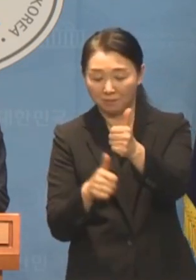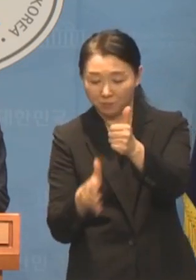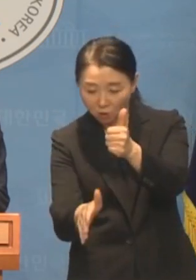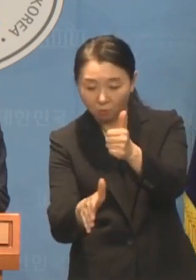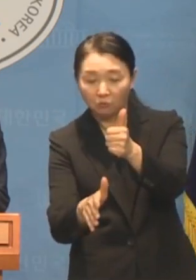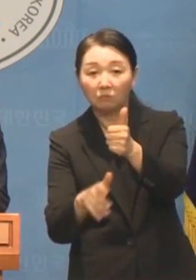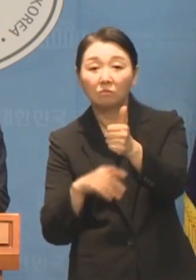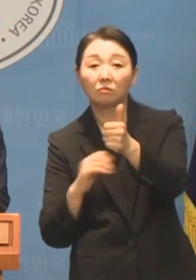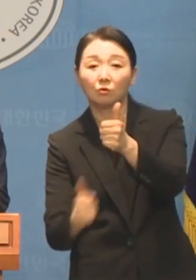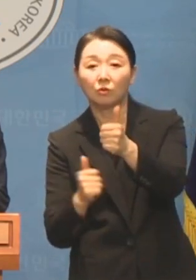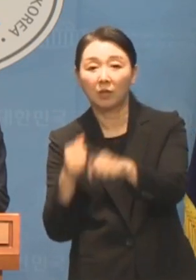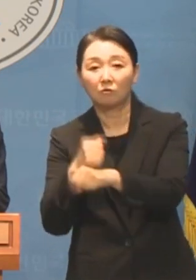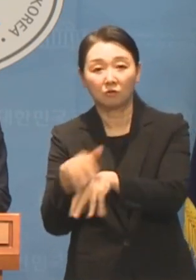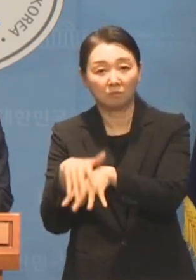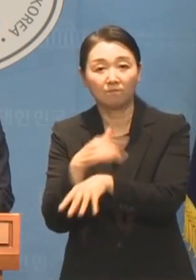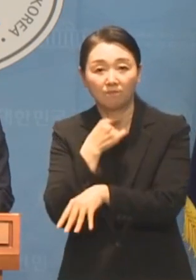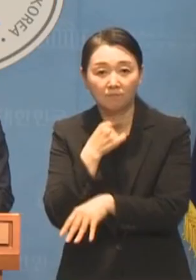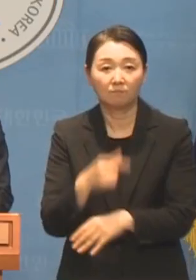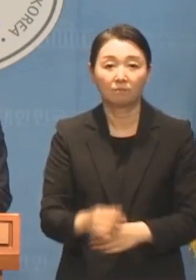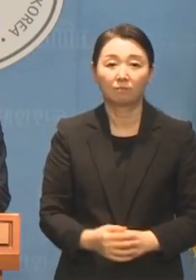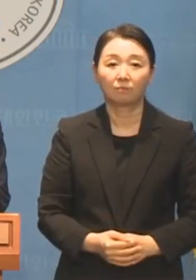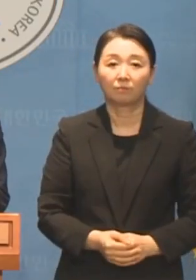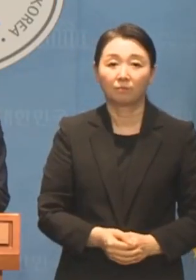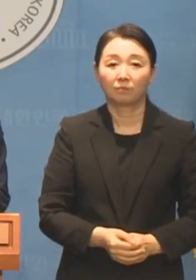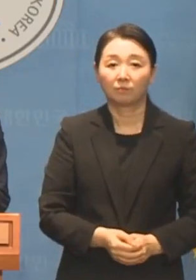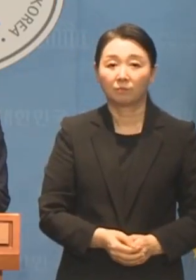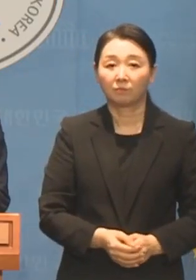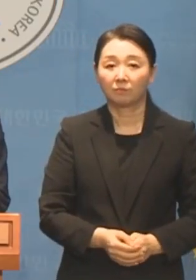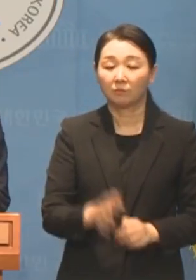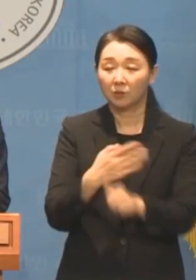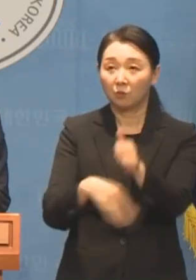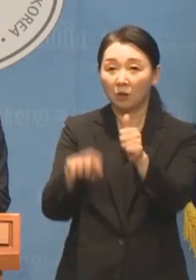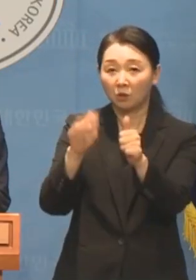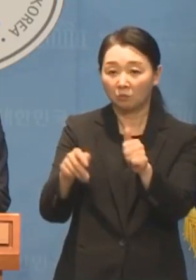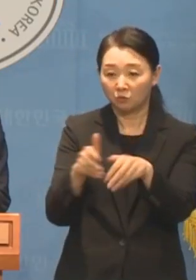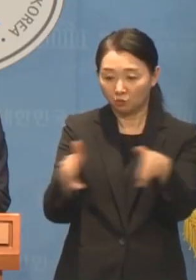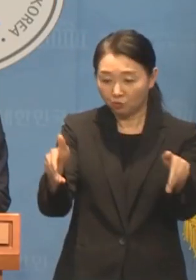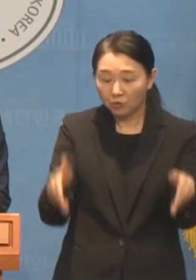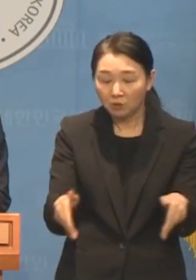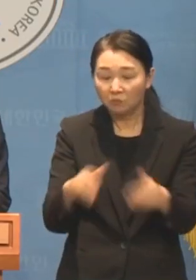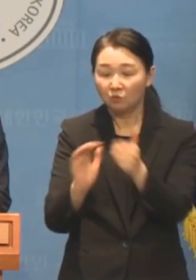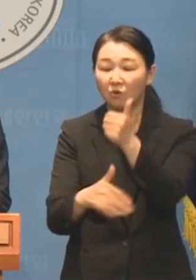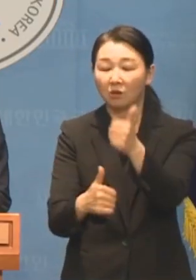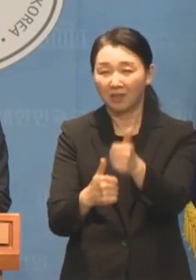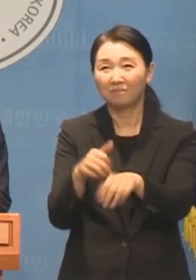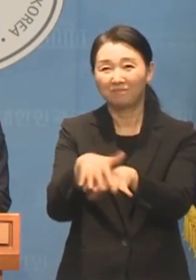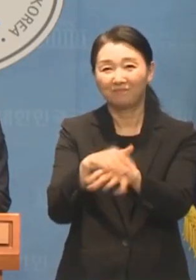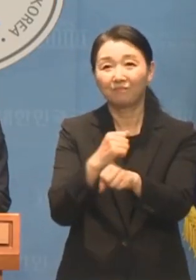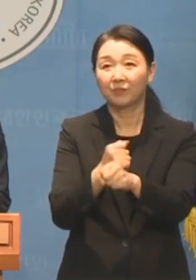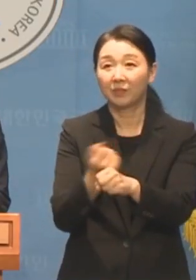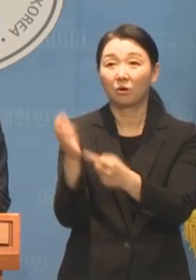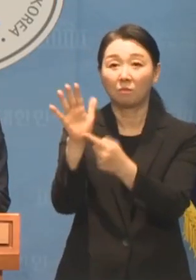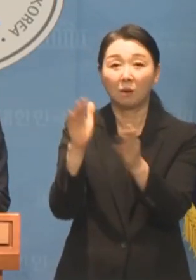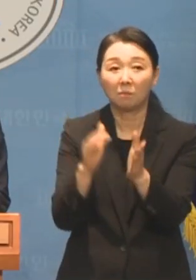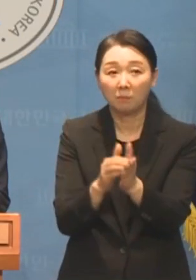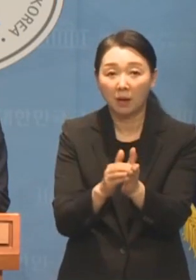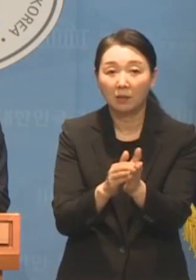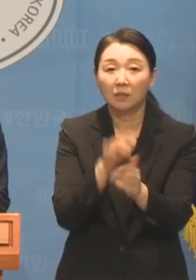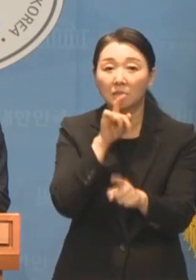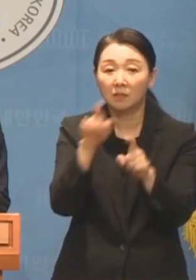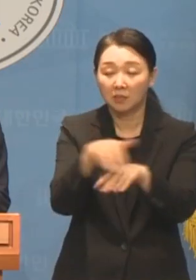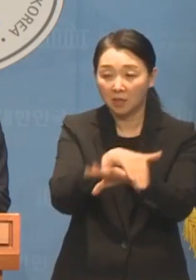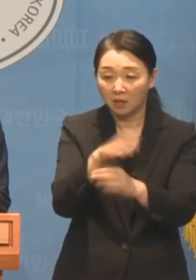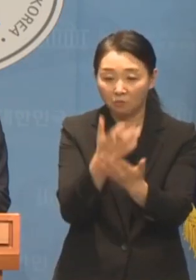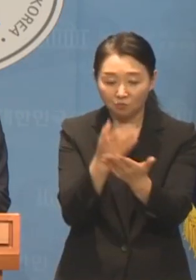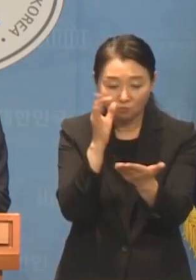전문위원회를 구성하겠다고 밝혔습니다. 환경부는 중립적인 위원회 구성을 하겠다고 공언했지만 그 시행계획